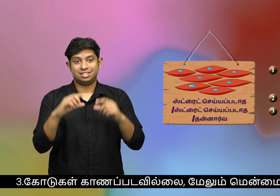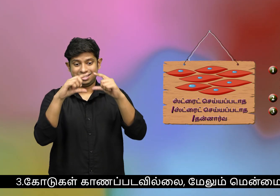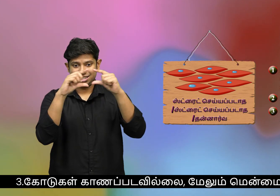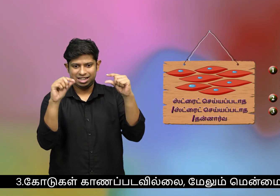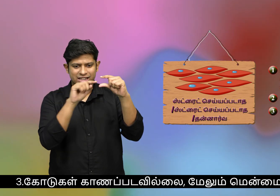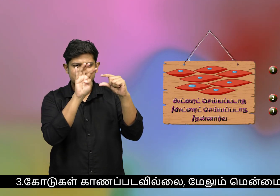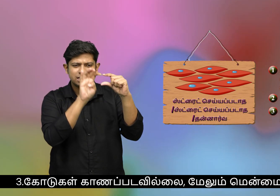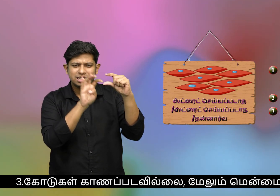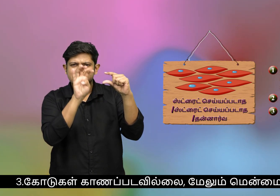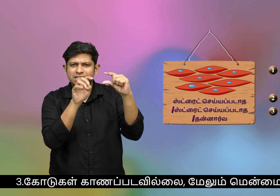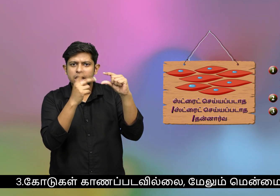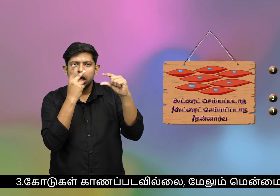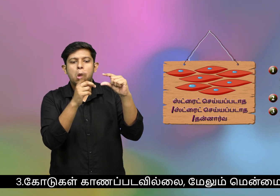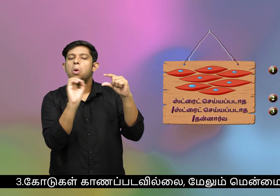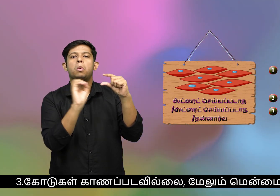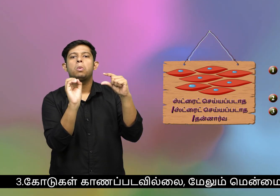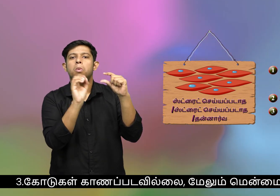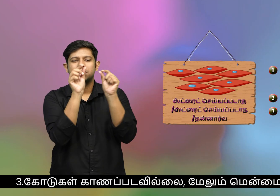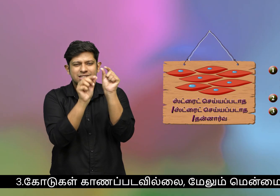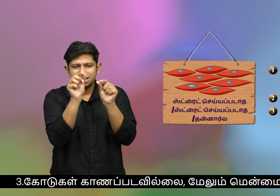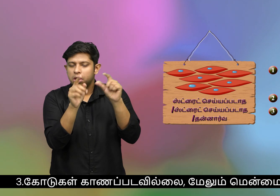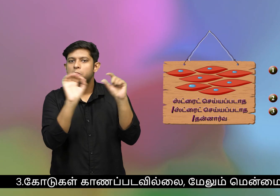கோடுகள் காணப்படவில்லை, மேலும் மென்மையாக தோன்றும்.